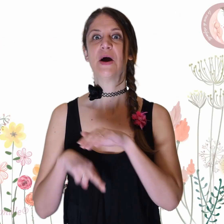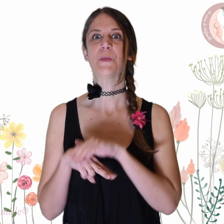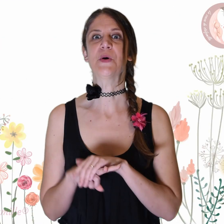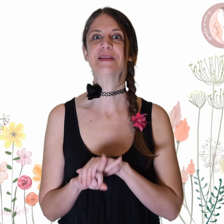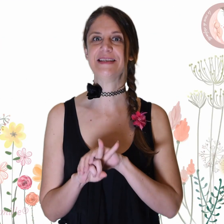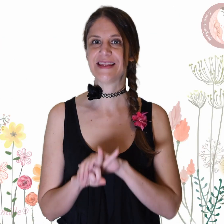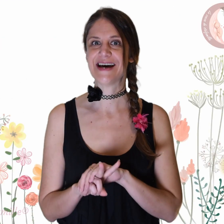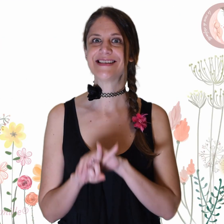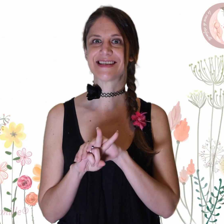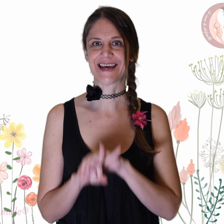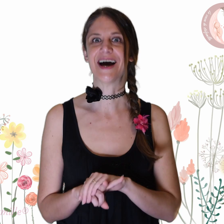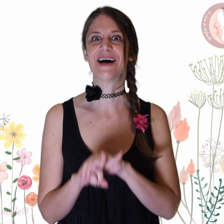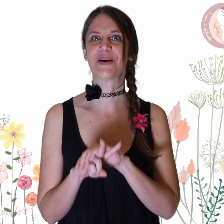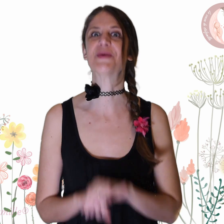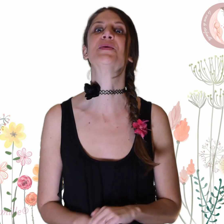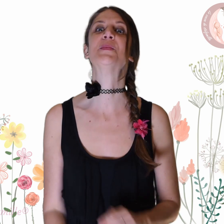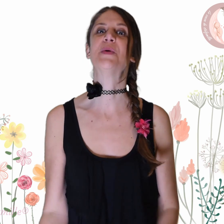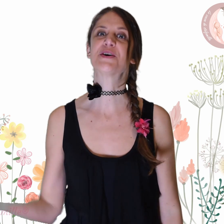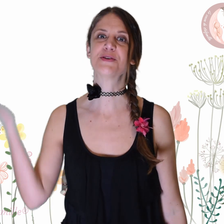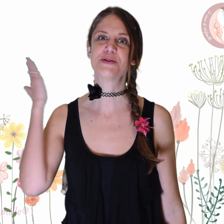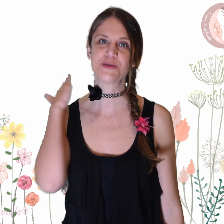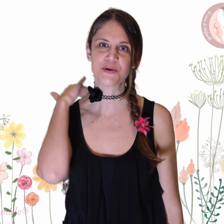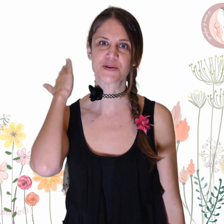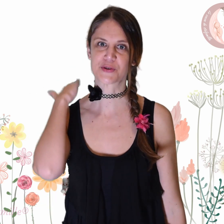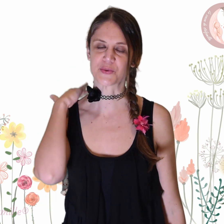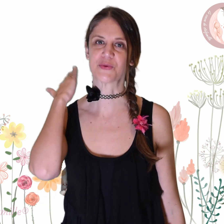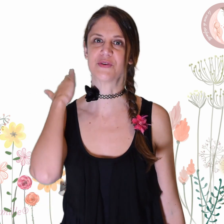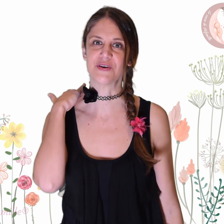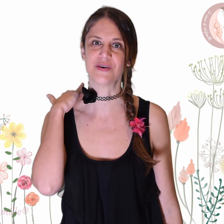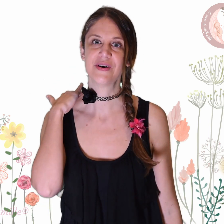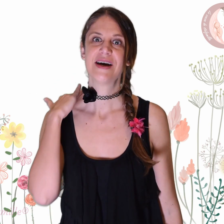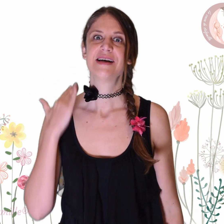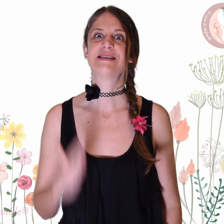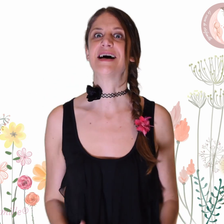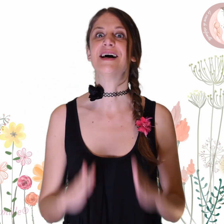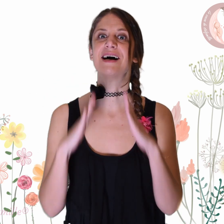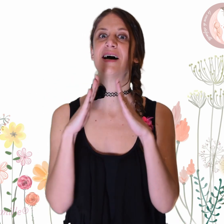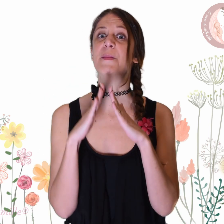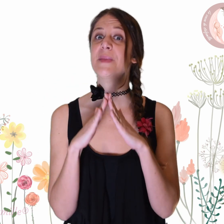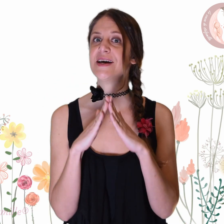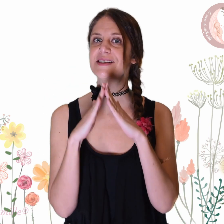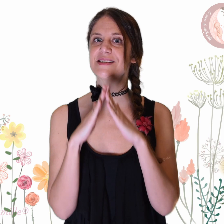petitesse cargo porte sur son bout dans sa maisonnette